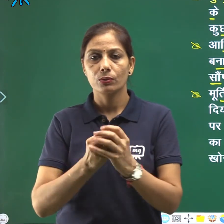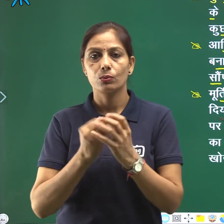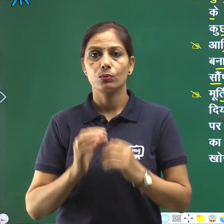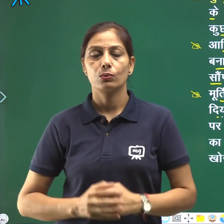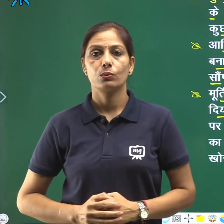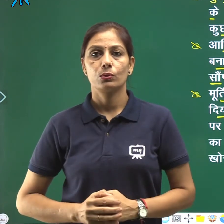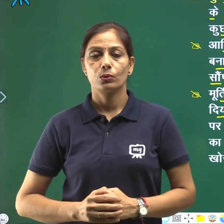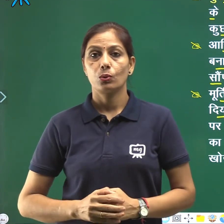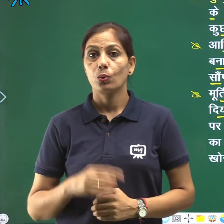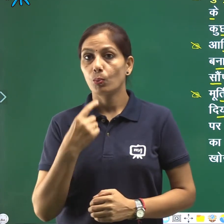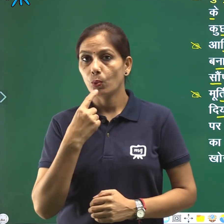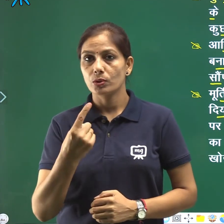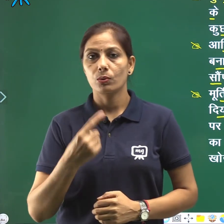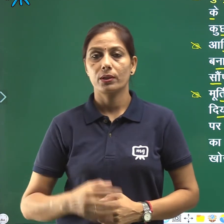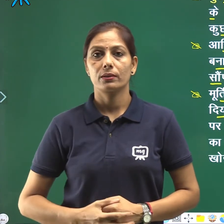सुझाव दिया कि